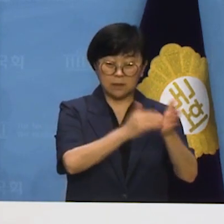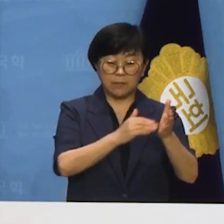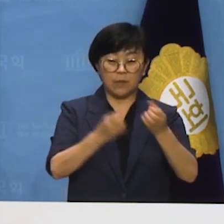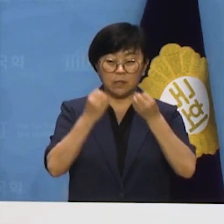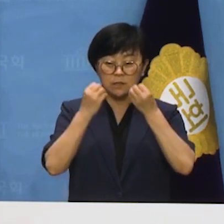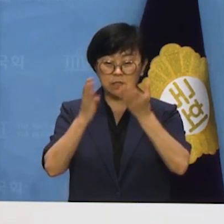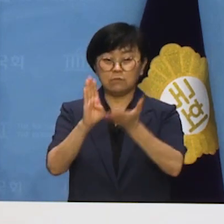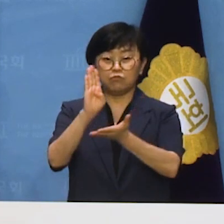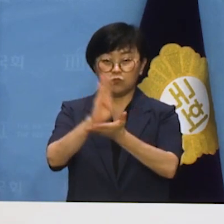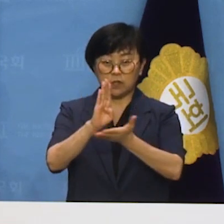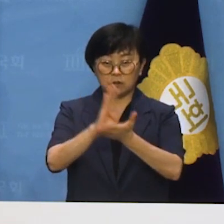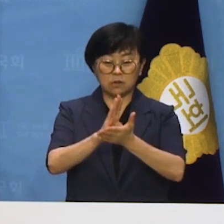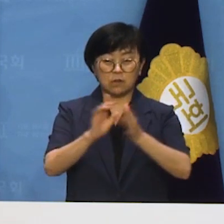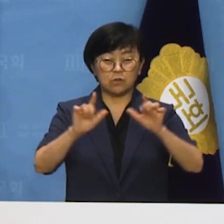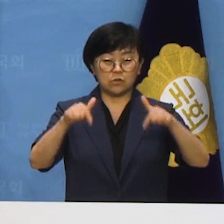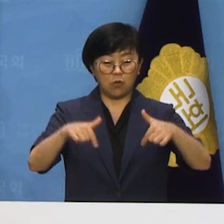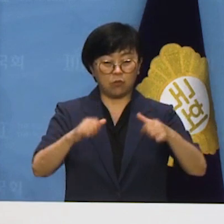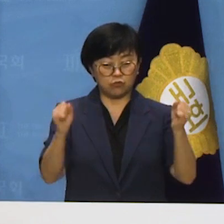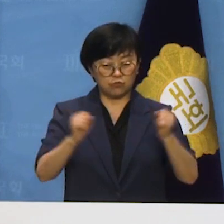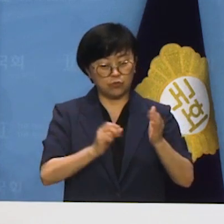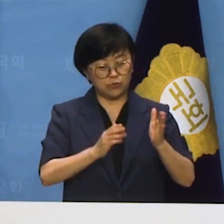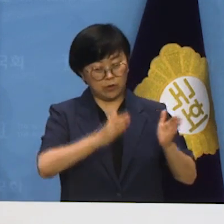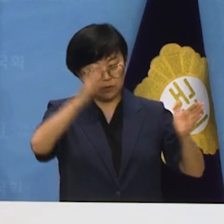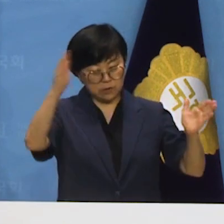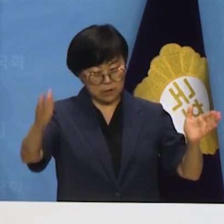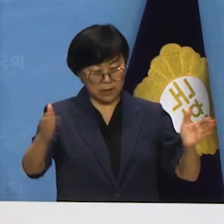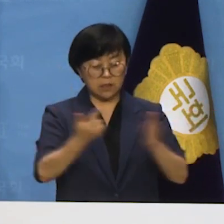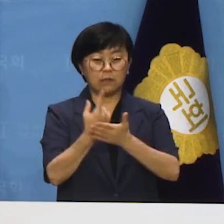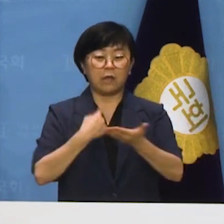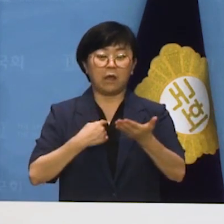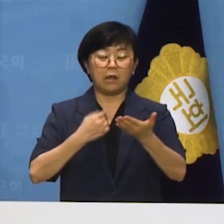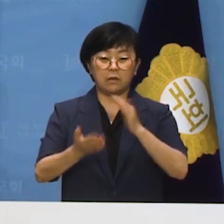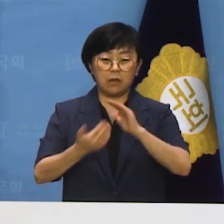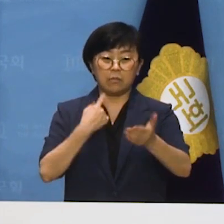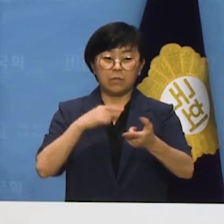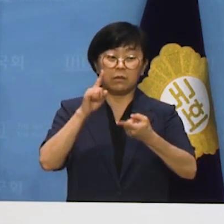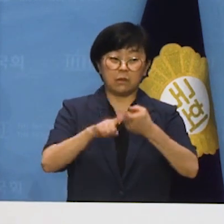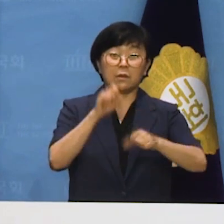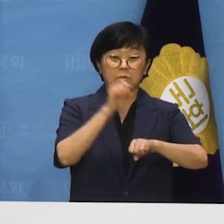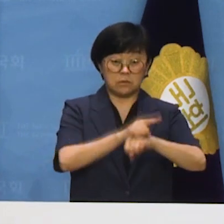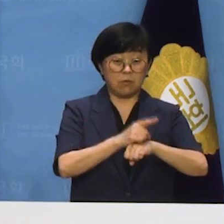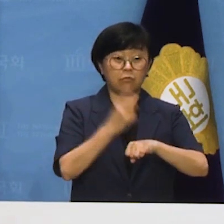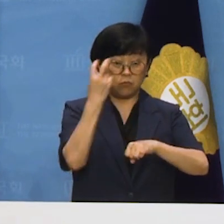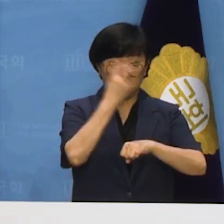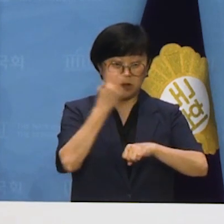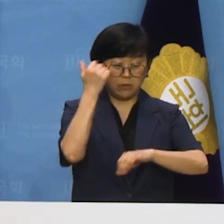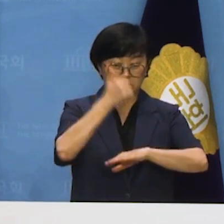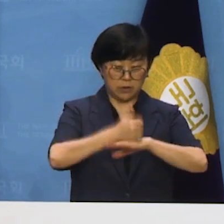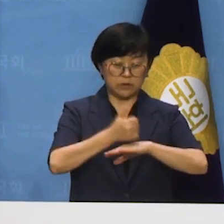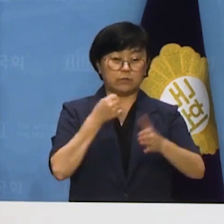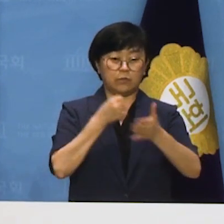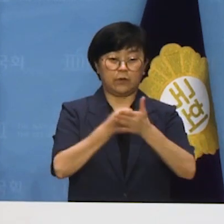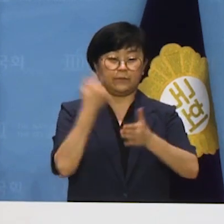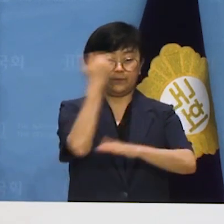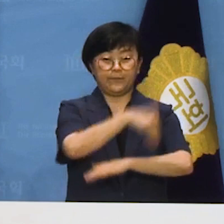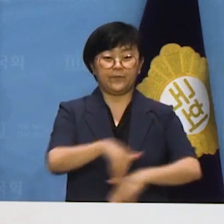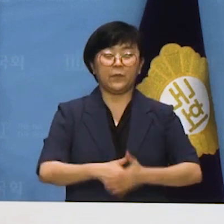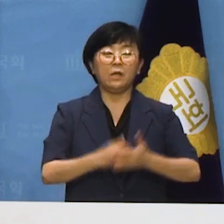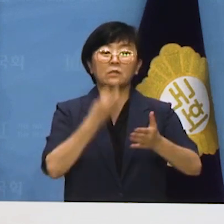신분당선 서북부 연장 사업 예비타당성 검토에 대한 최종 결론을 낼 예정입니다 더불어